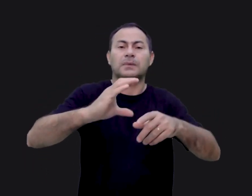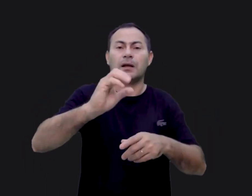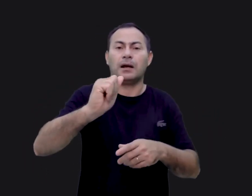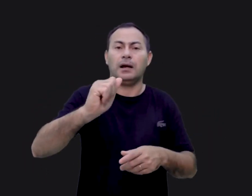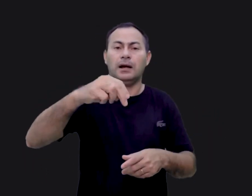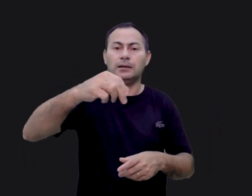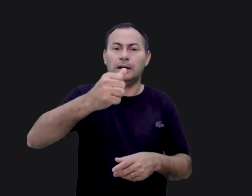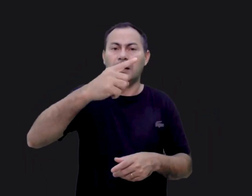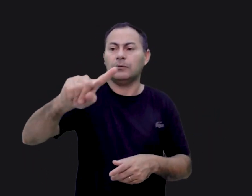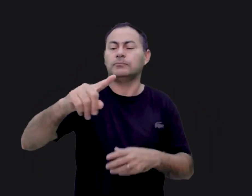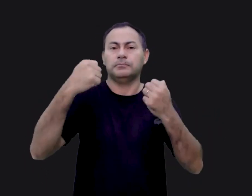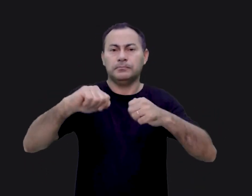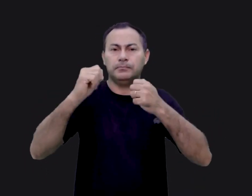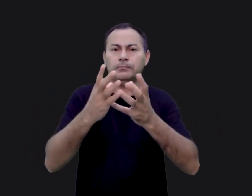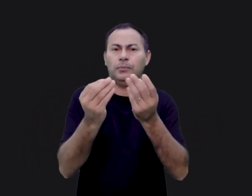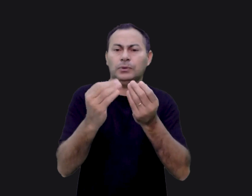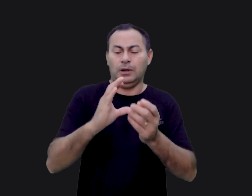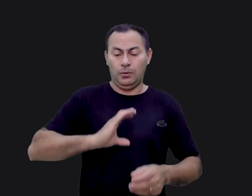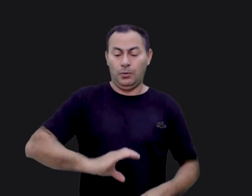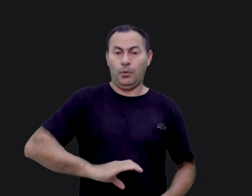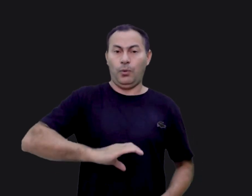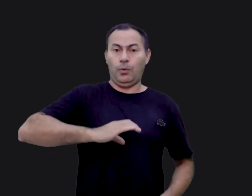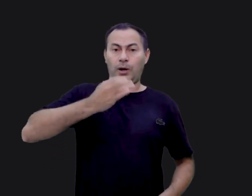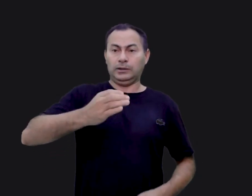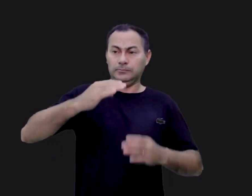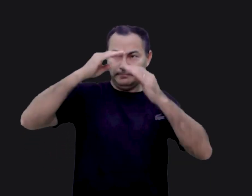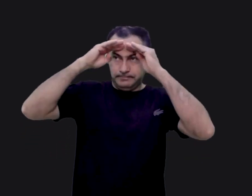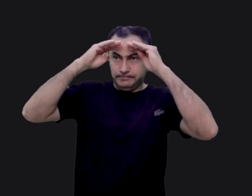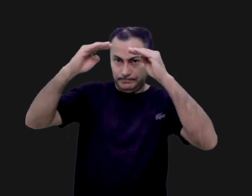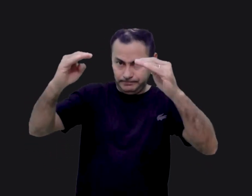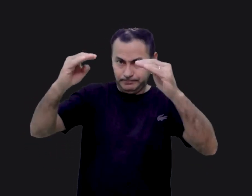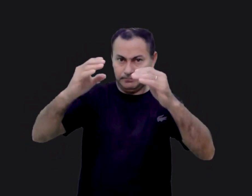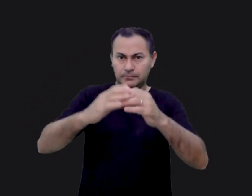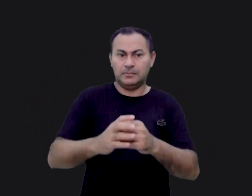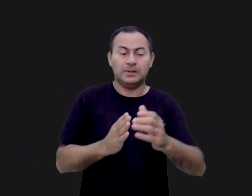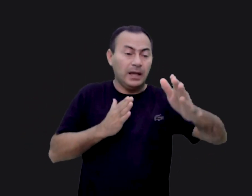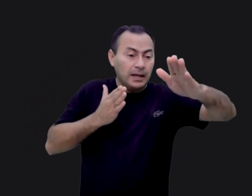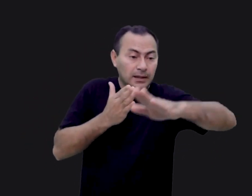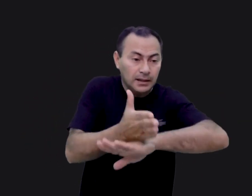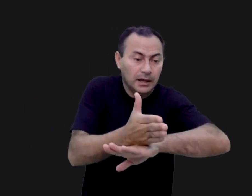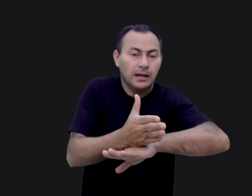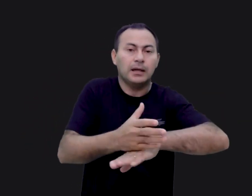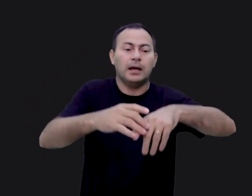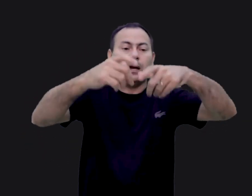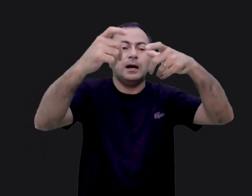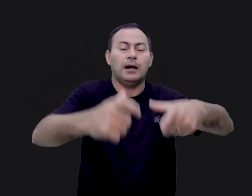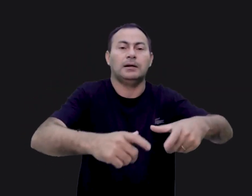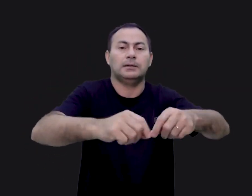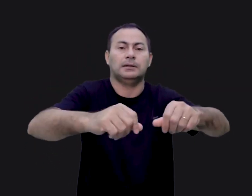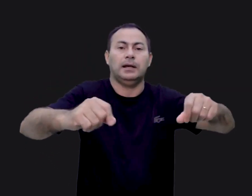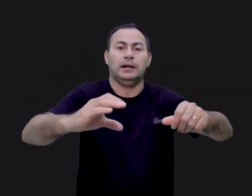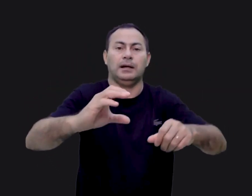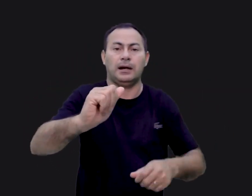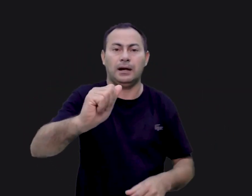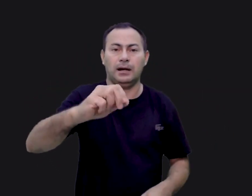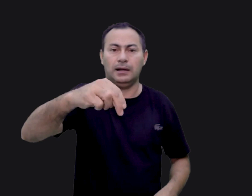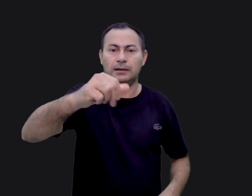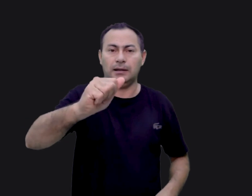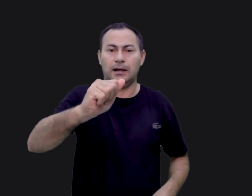terra de Canaã. Eles precisariam de muita coragem para obedecer a ordem de invadir a terra de Canaã.